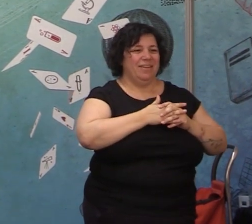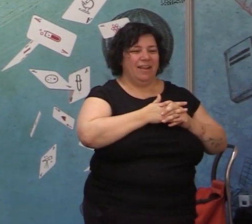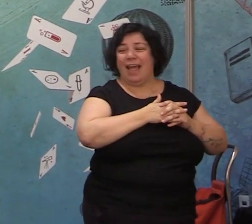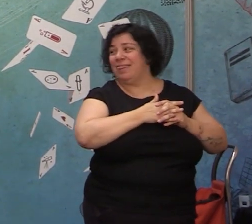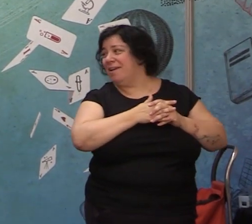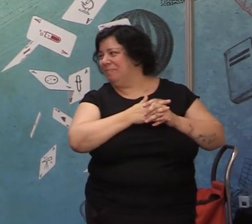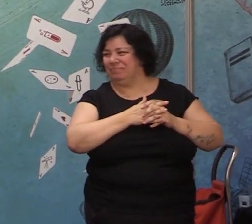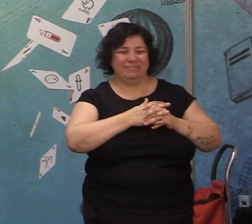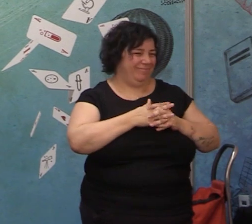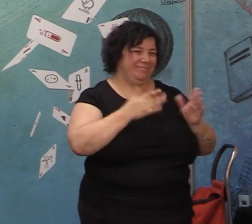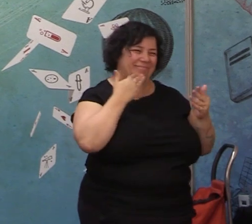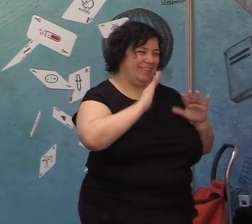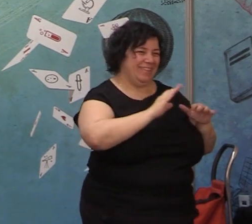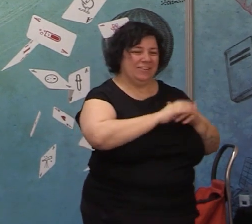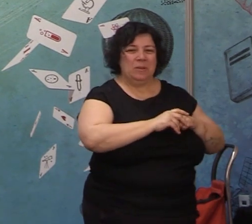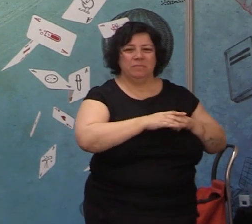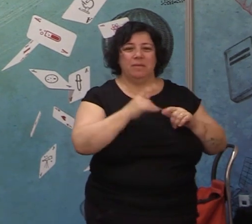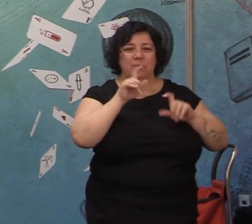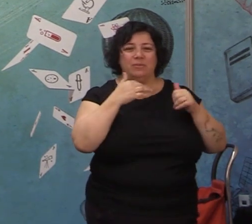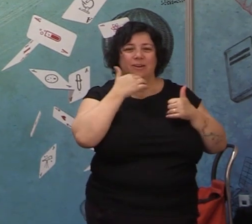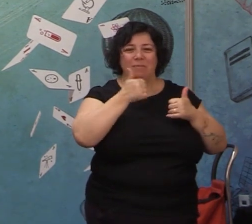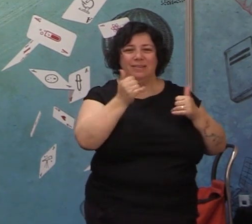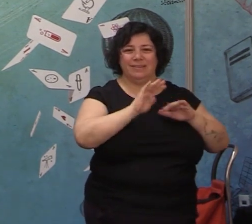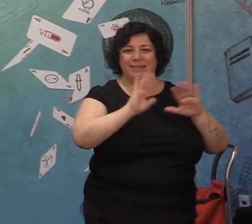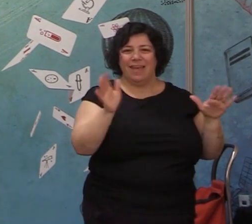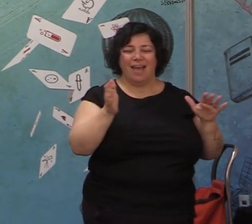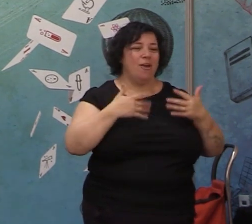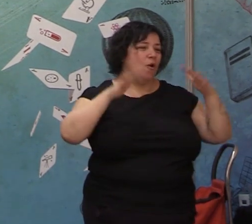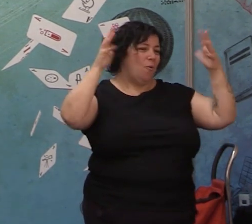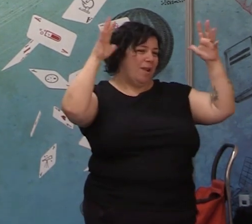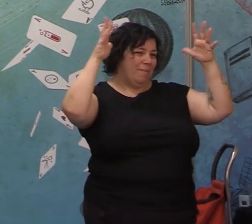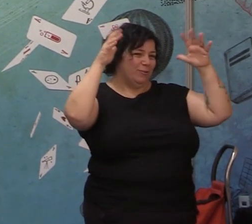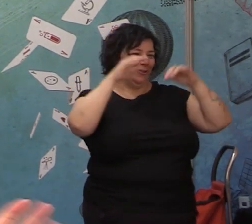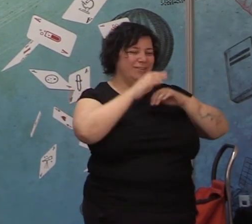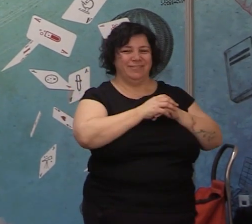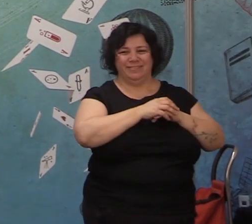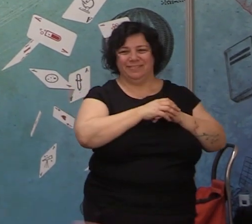¿Alguna pregunta más? Nada. Vale, pues nada, un fuerte aplauso para